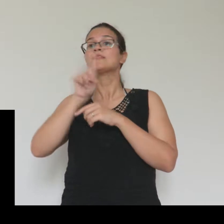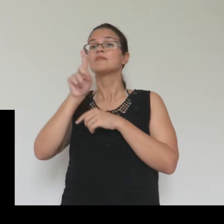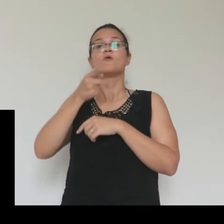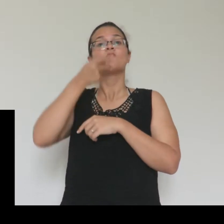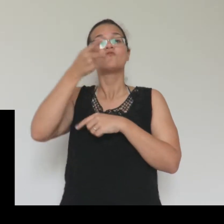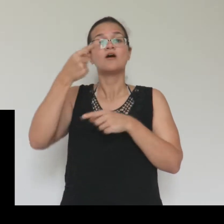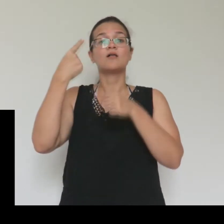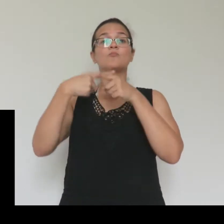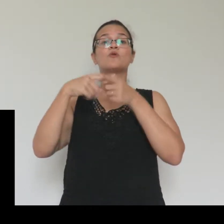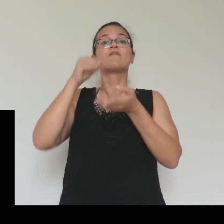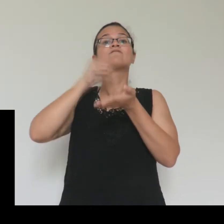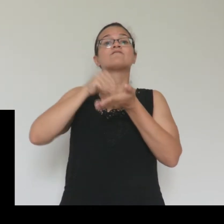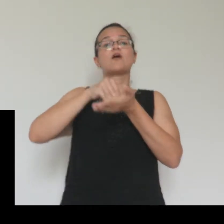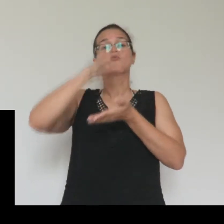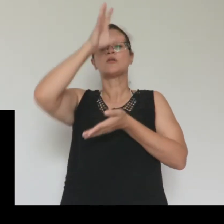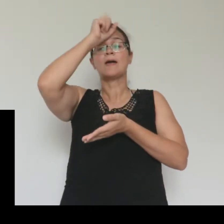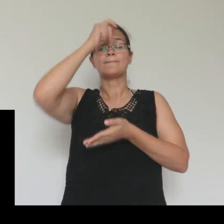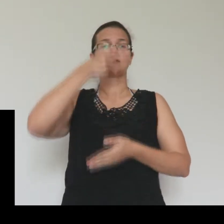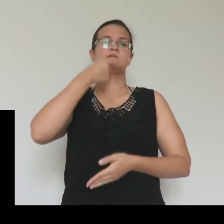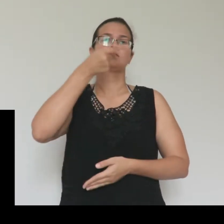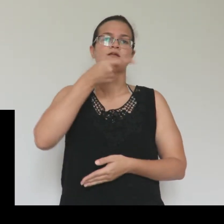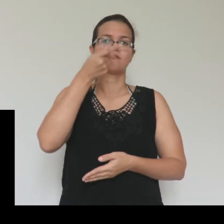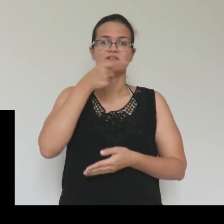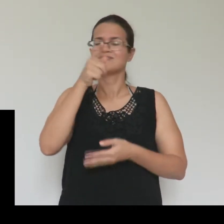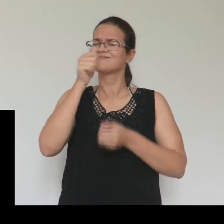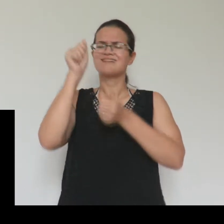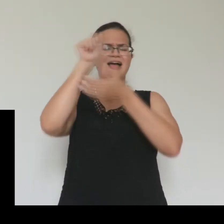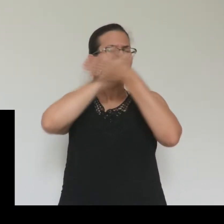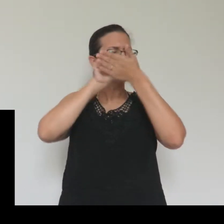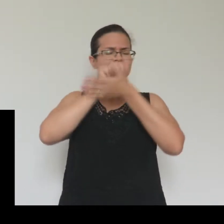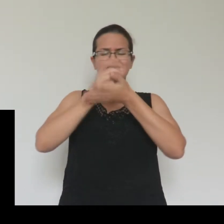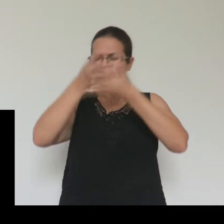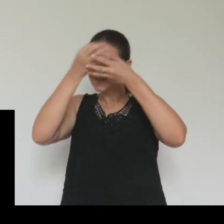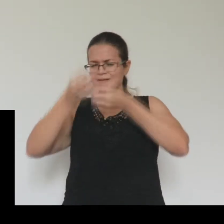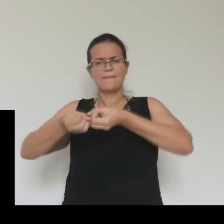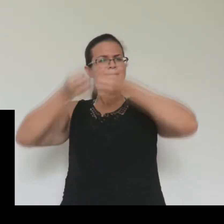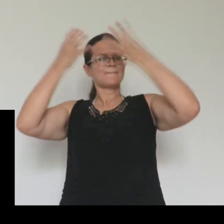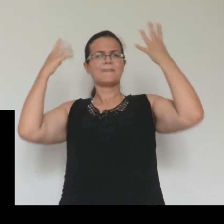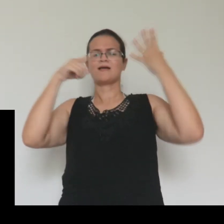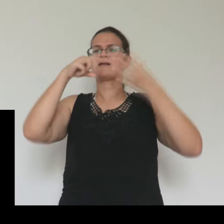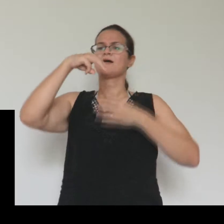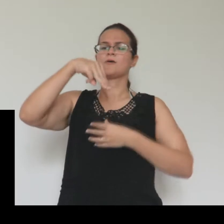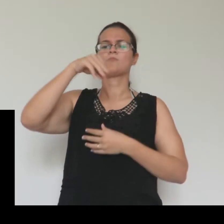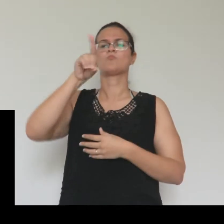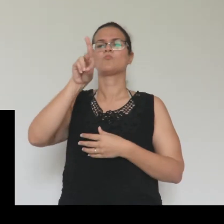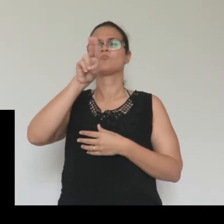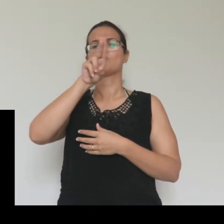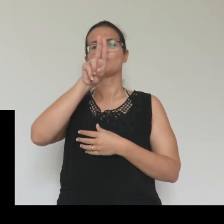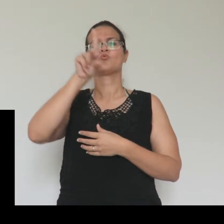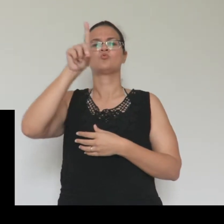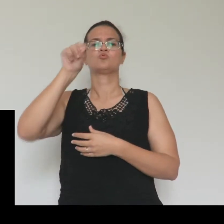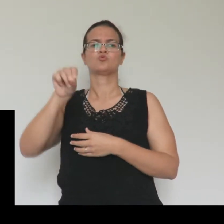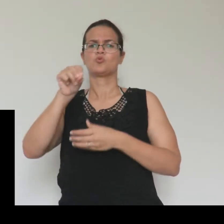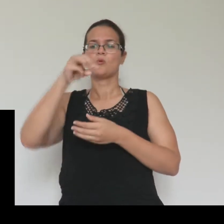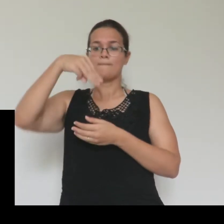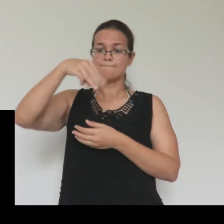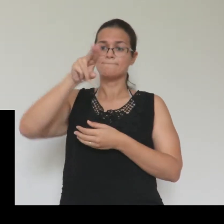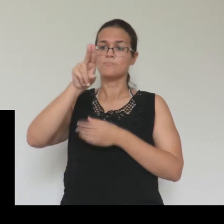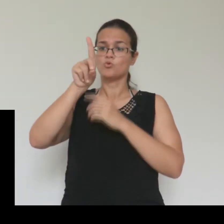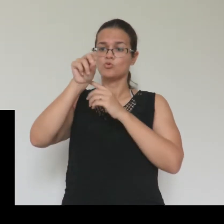não falamos mais, apague essa ideia. Como está aqui no slide, né? Apague essa ideia, o termo mudo,